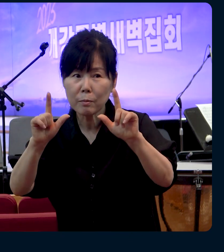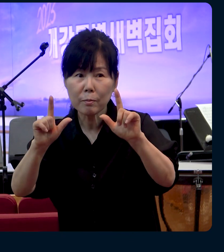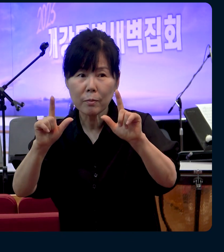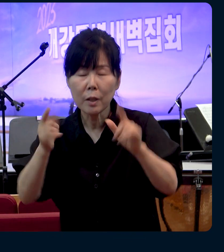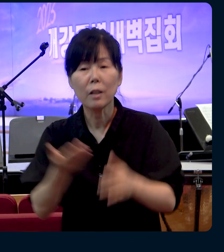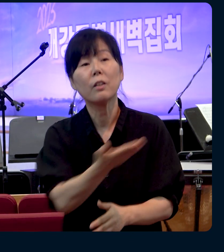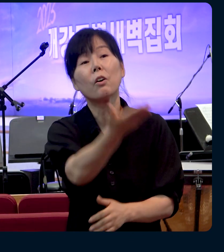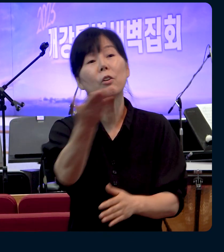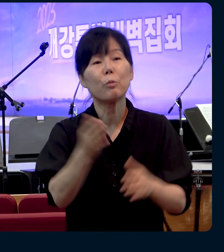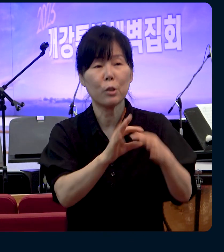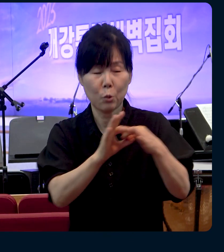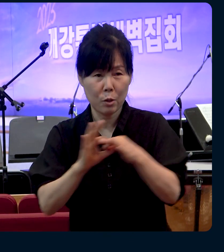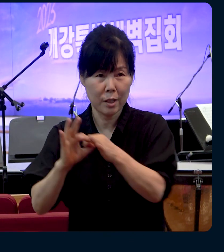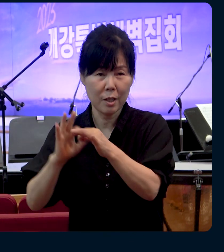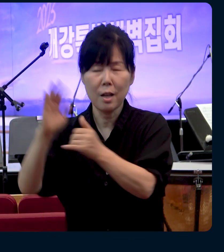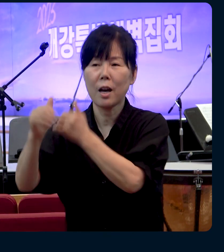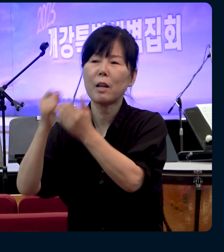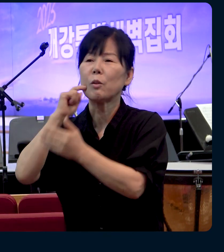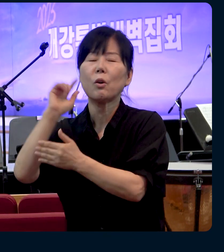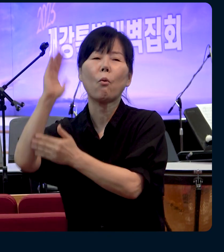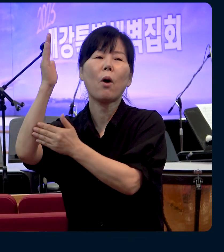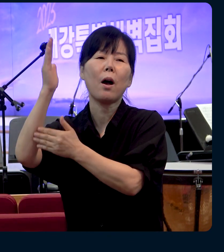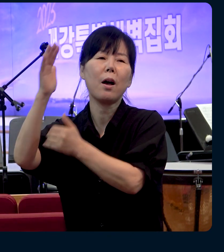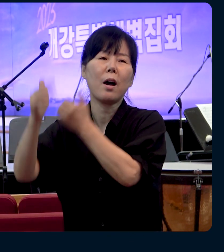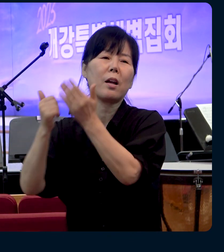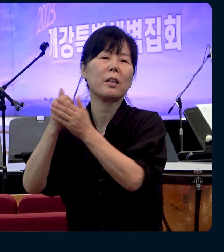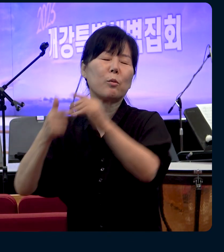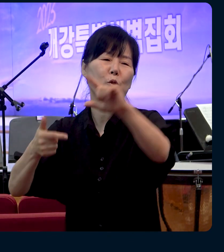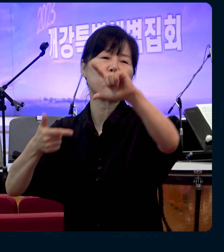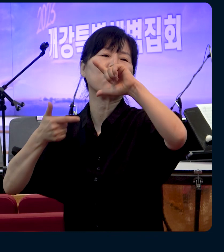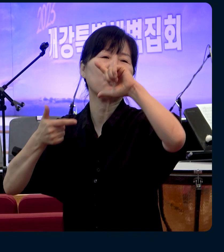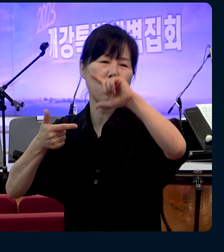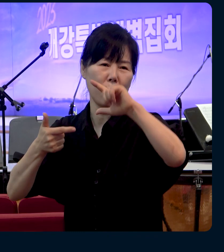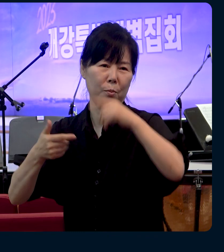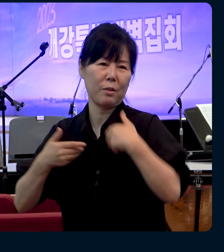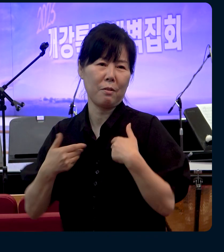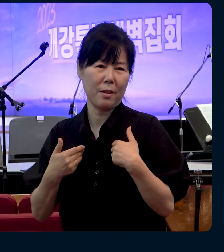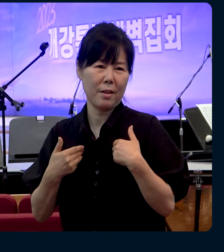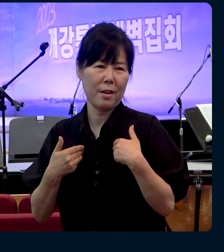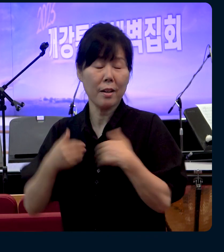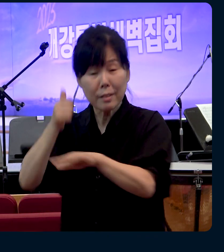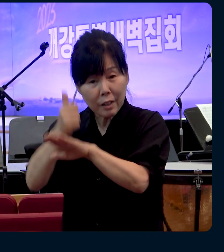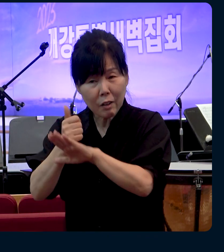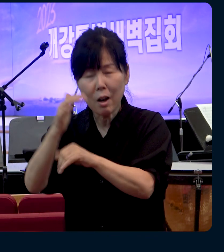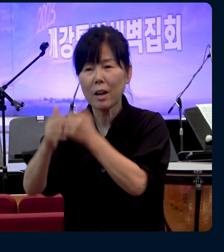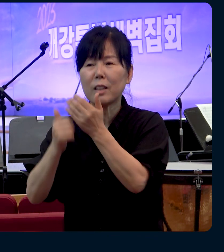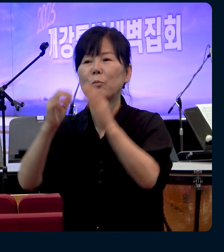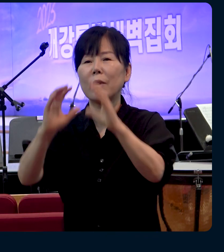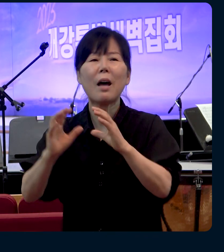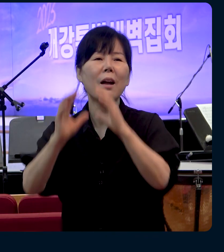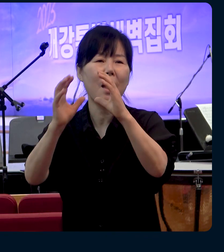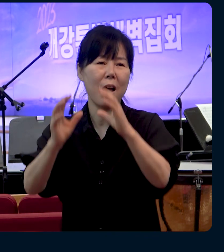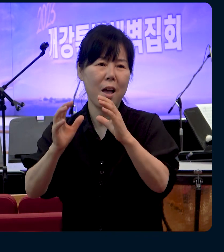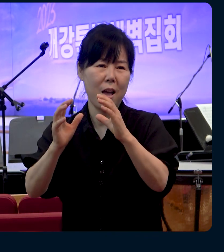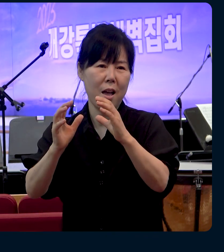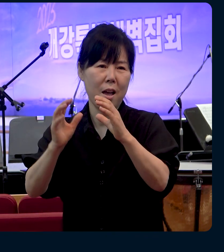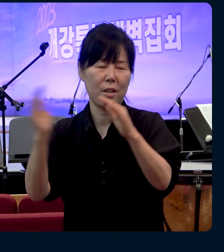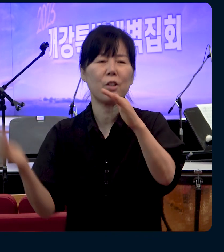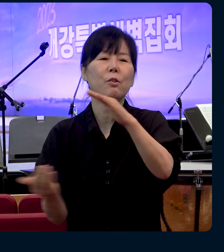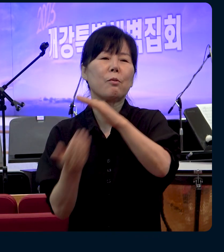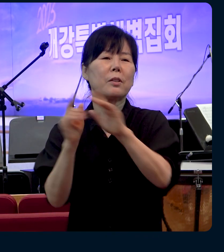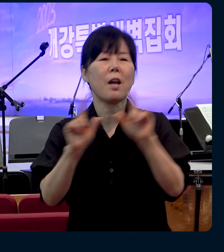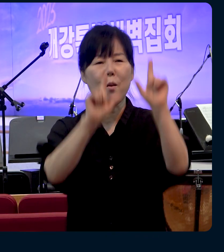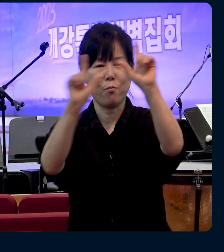통해서 하나님 영광 받으시죠. 그리고 사람들이 행복해지고 그렇게 하나님의 나라가 이루어져